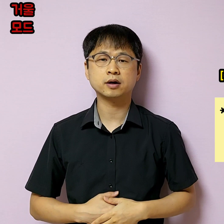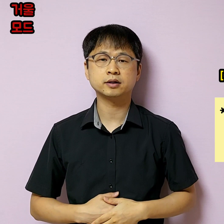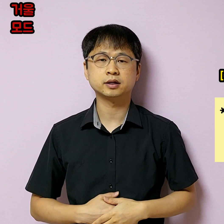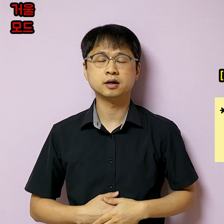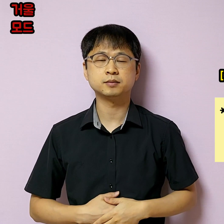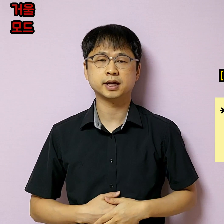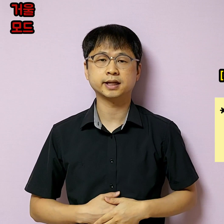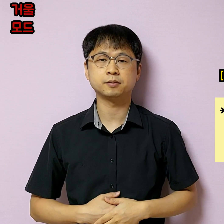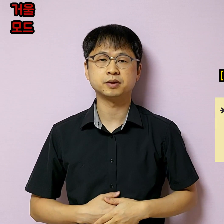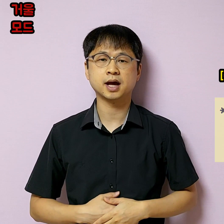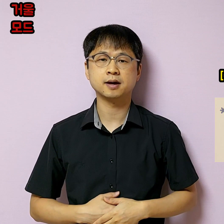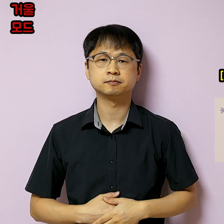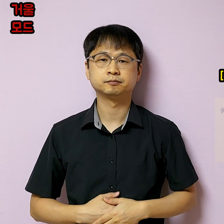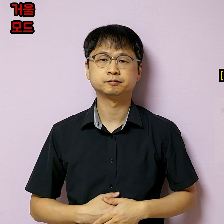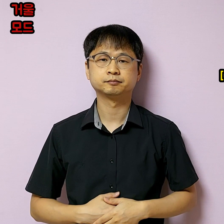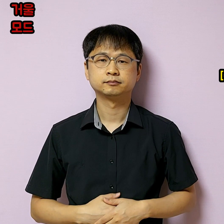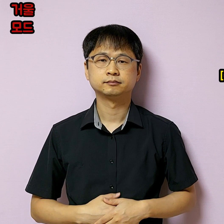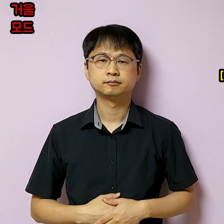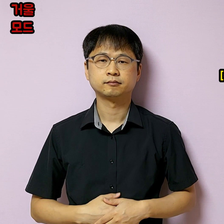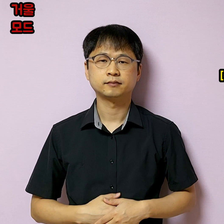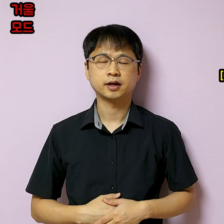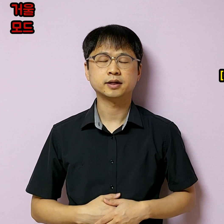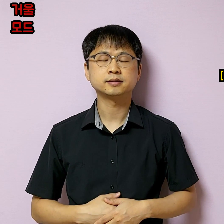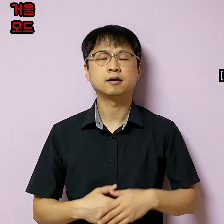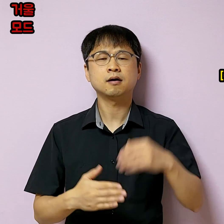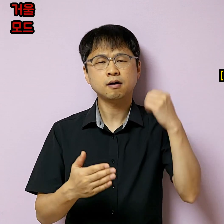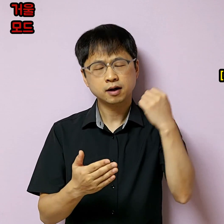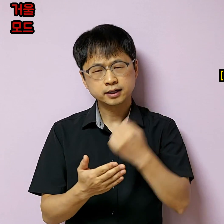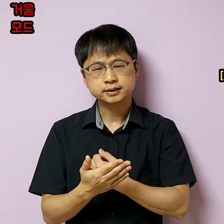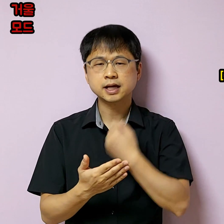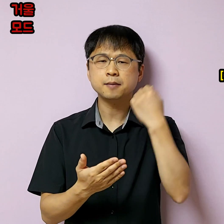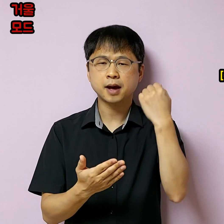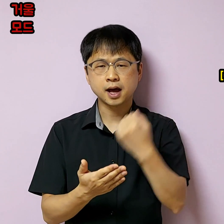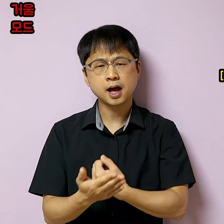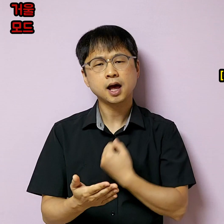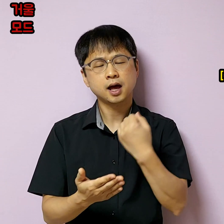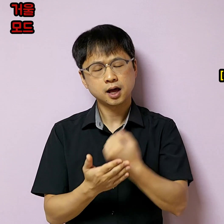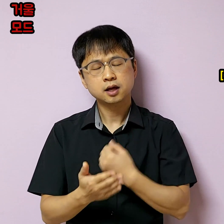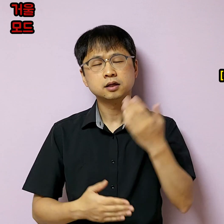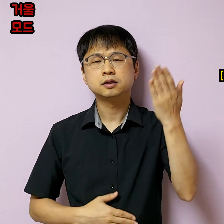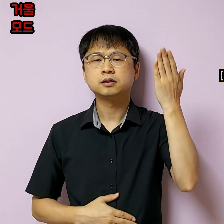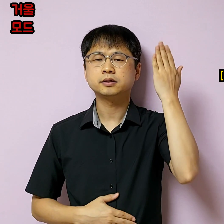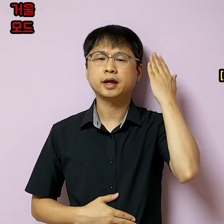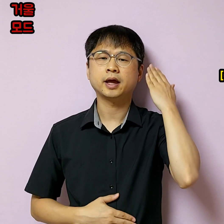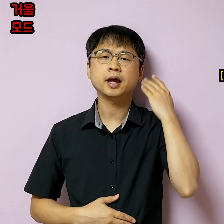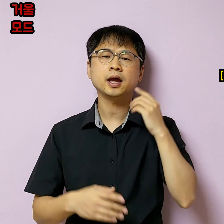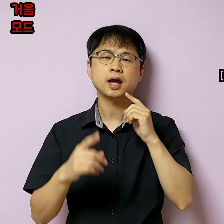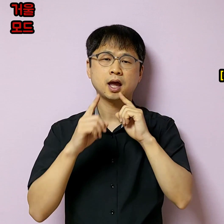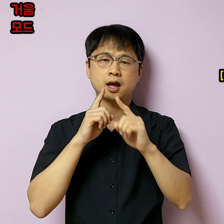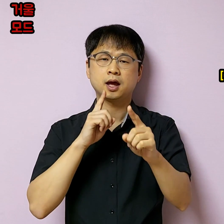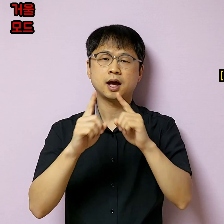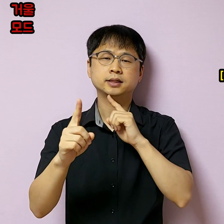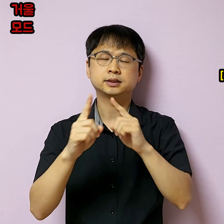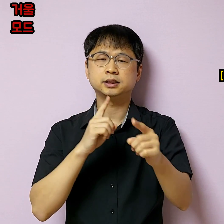과거의 경험을 나타냅니다. 네, 그래서 차마 그때